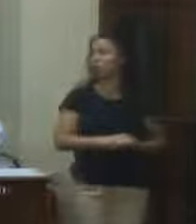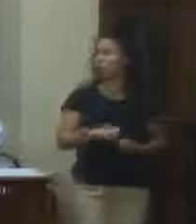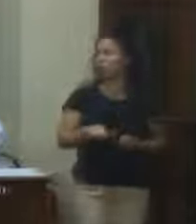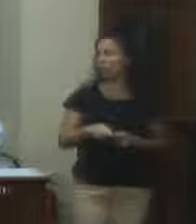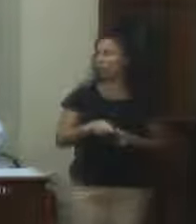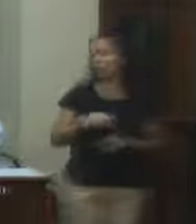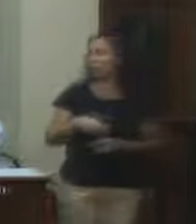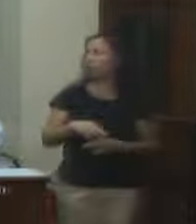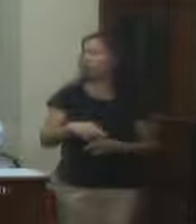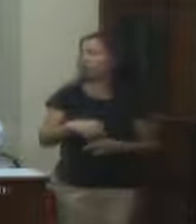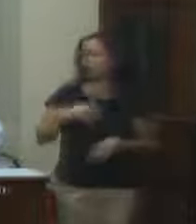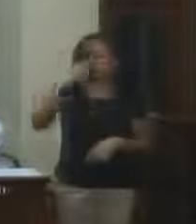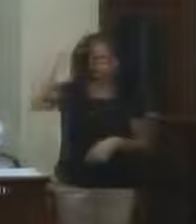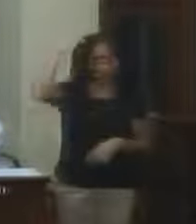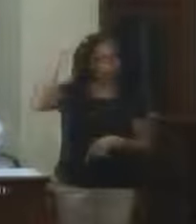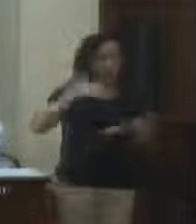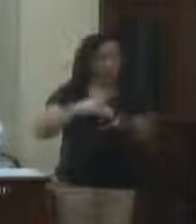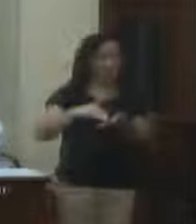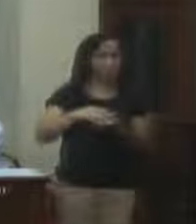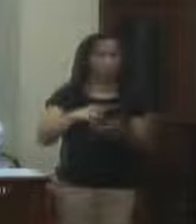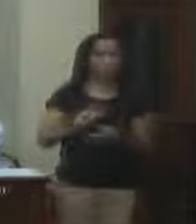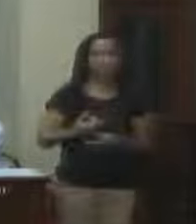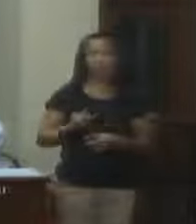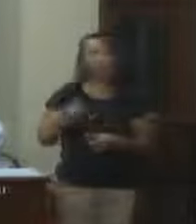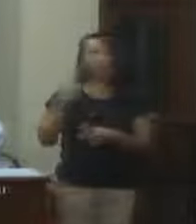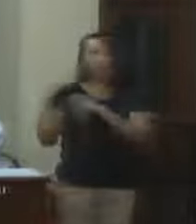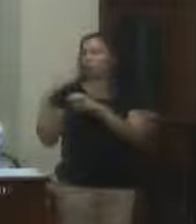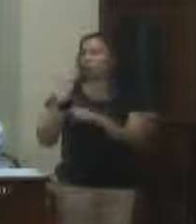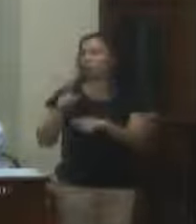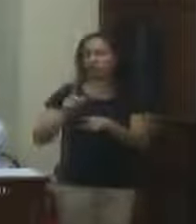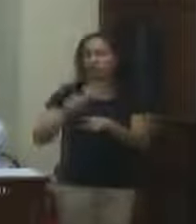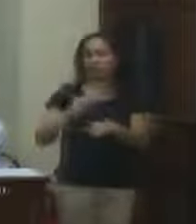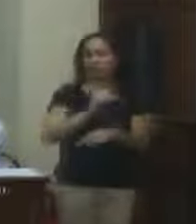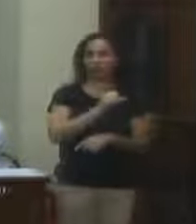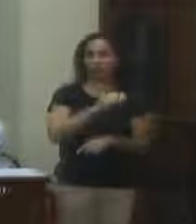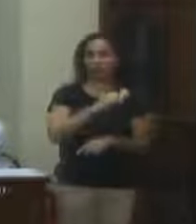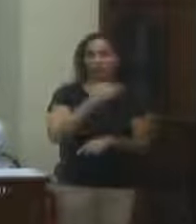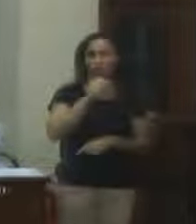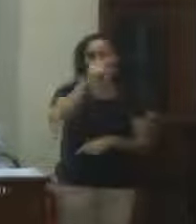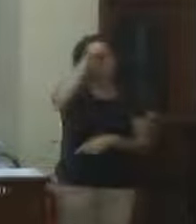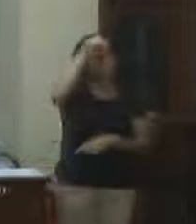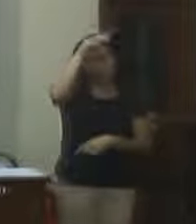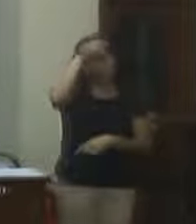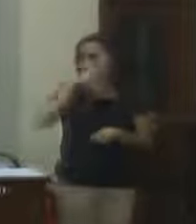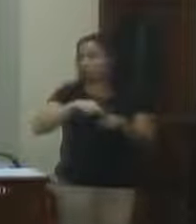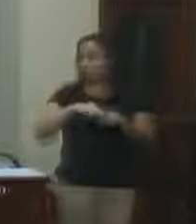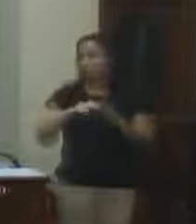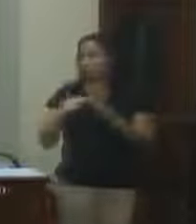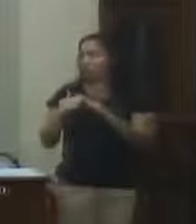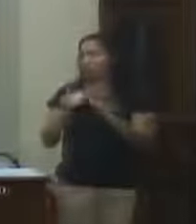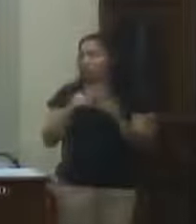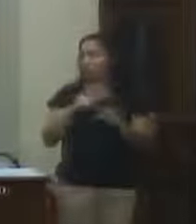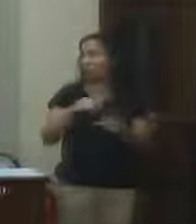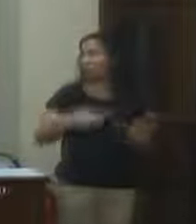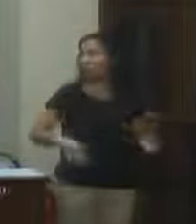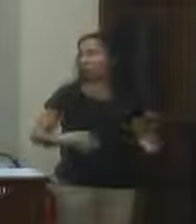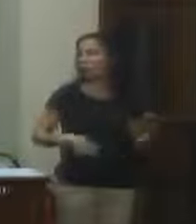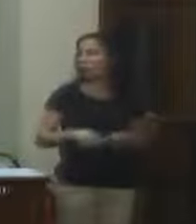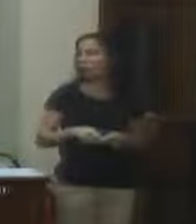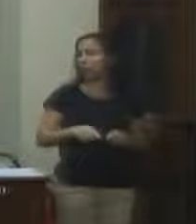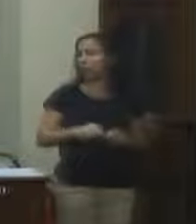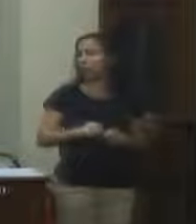Então, não culpa da secretária de Fazenda, não culpa do subprefeito, que é um baluarte em conservatória.